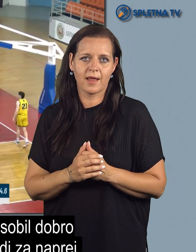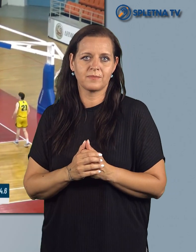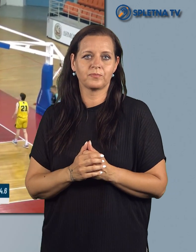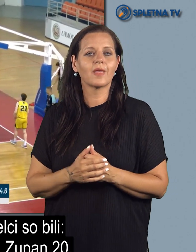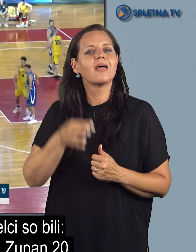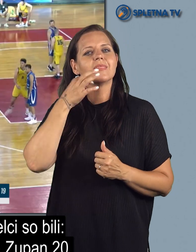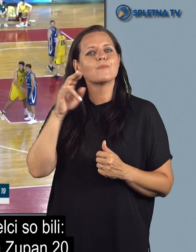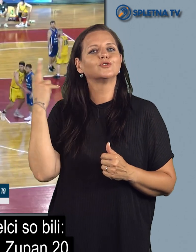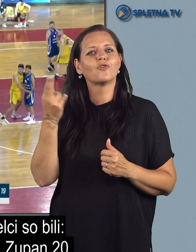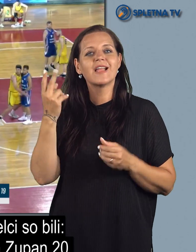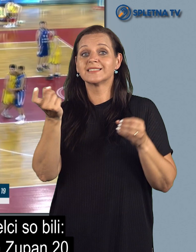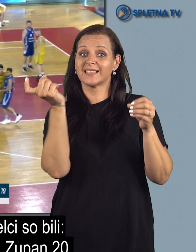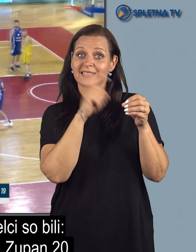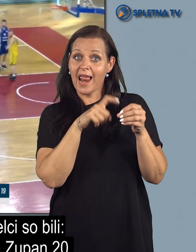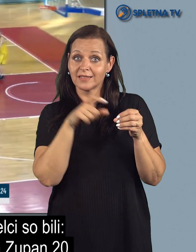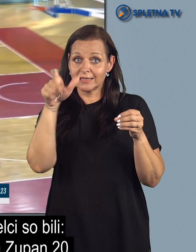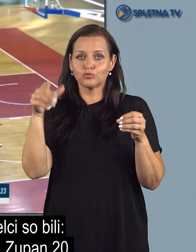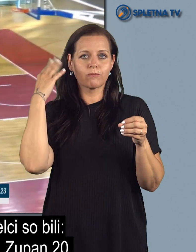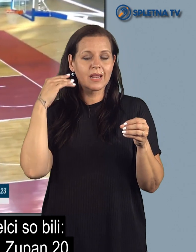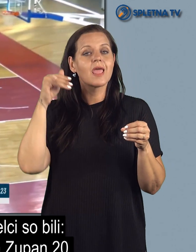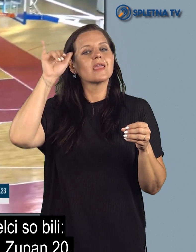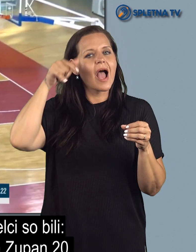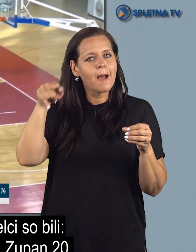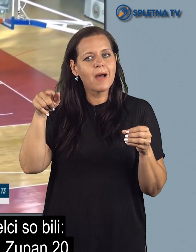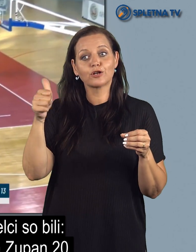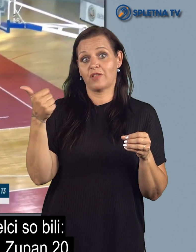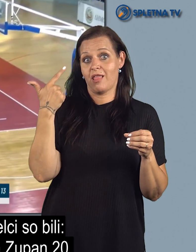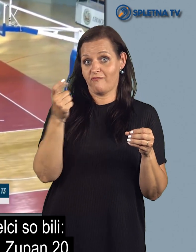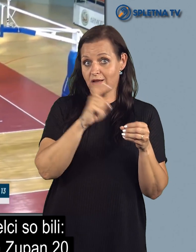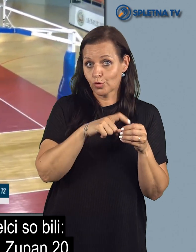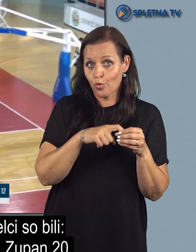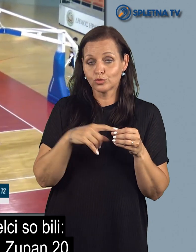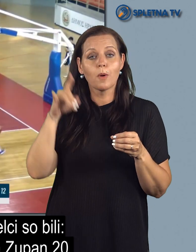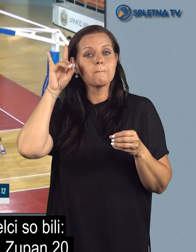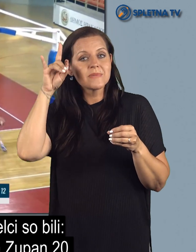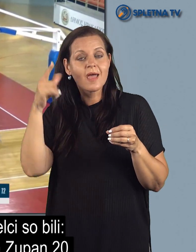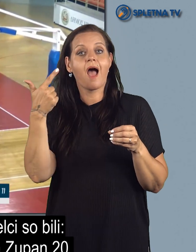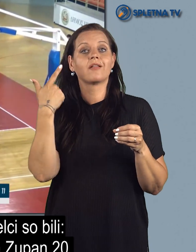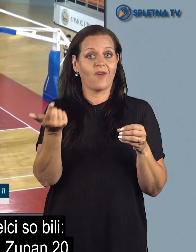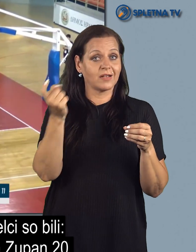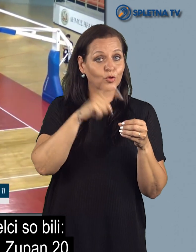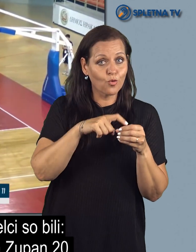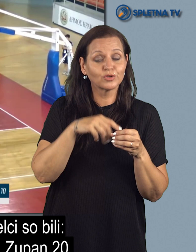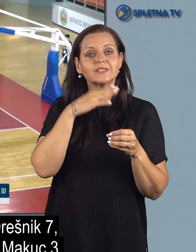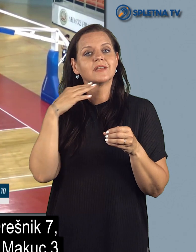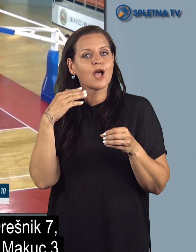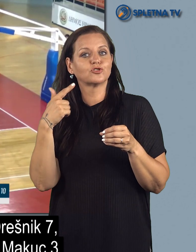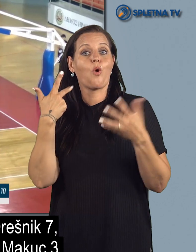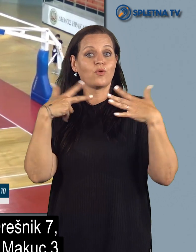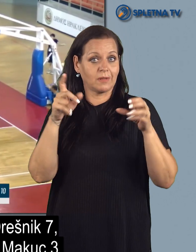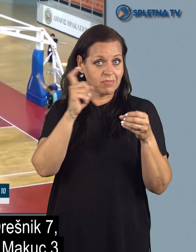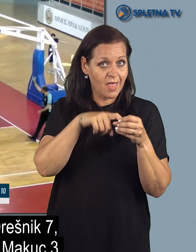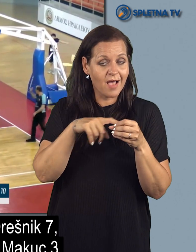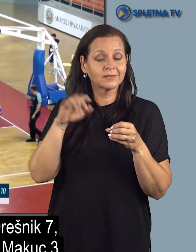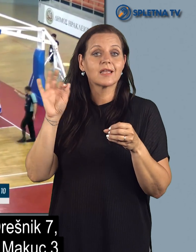Najboljši slovenski strelci so bili Jaka Marković 21, Miha Zupan 20, Saša Lukić